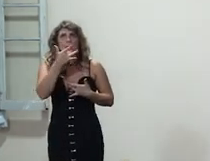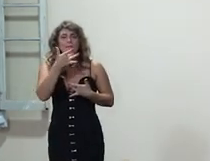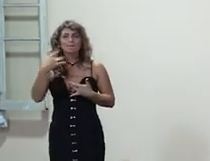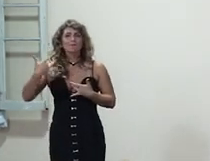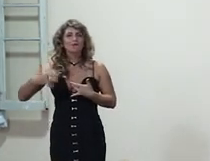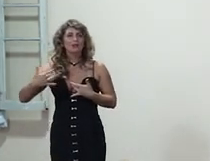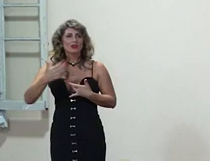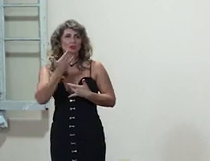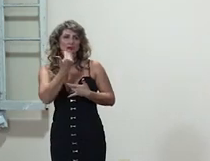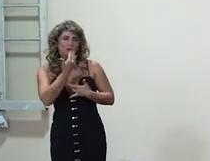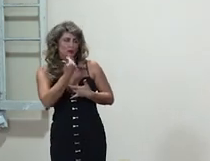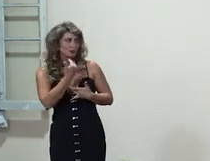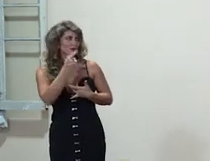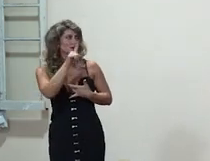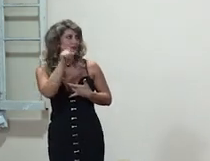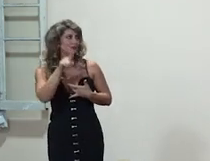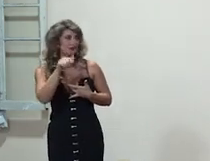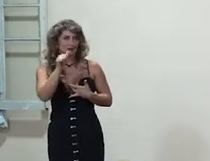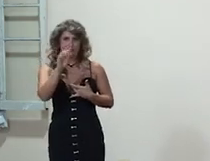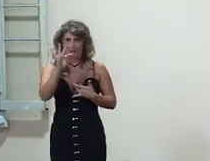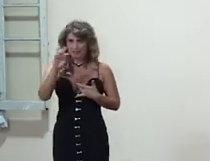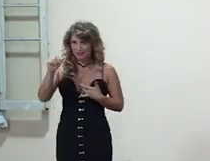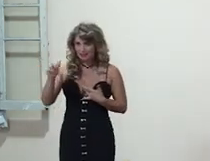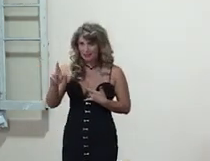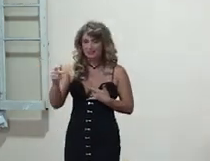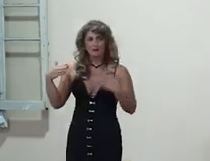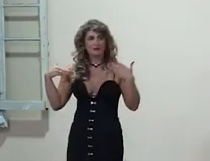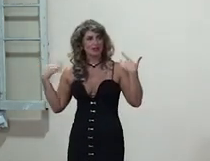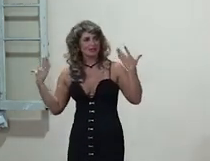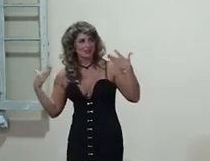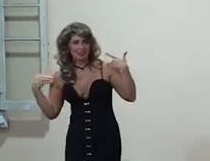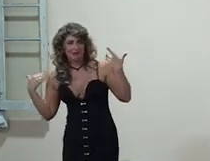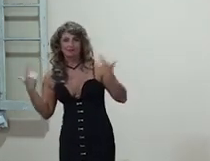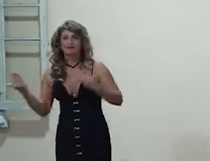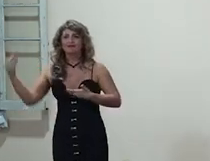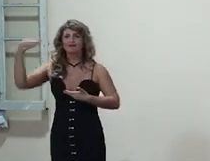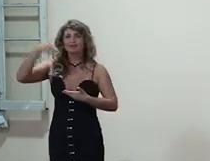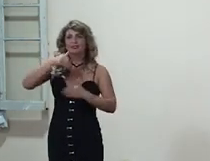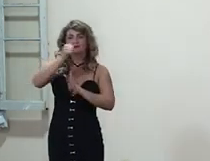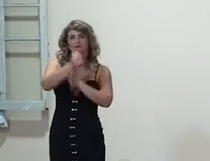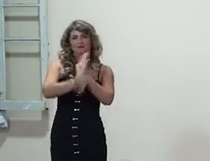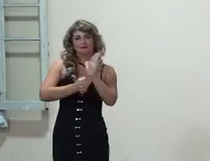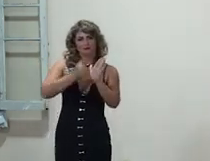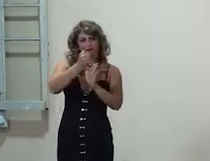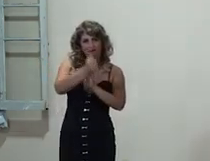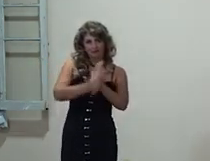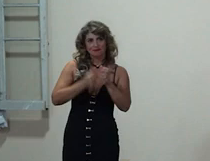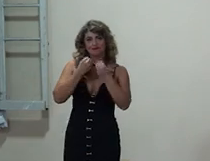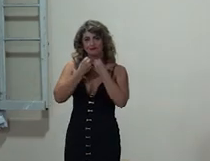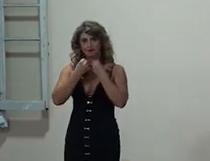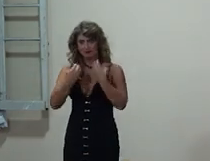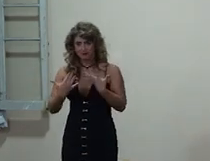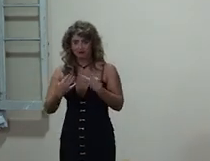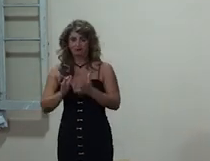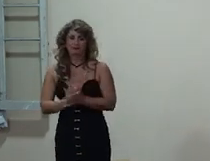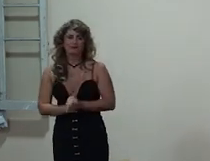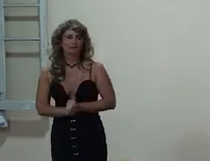do Zatar, é o passeio que nós fazíamos a Paranaguá. Muito bem.